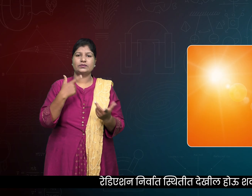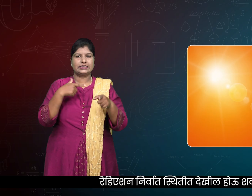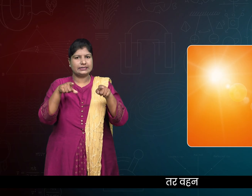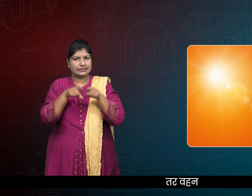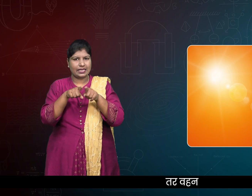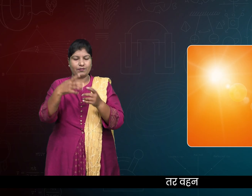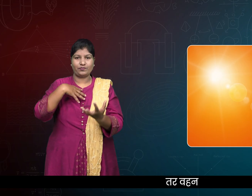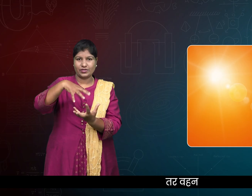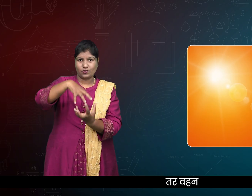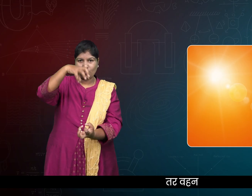तर वहन